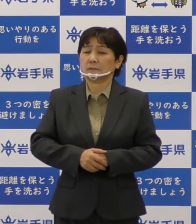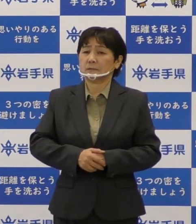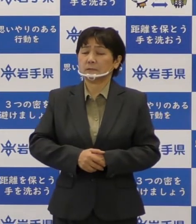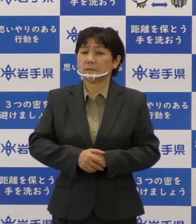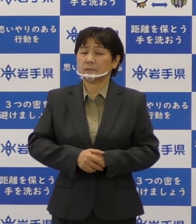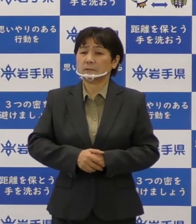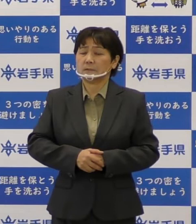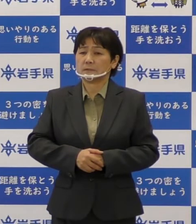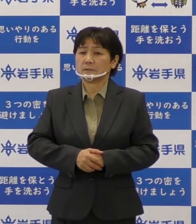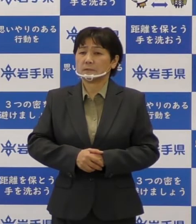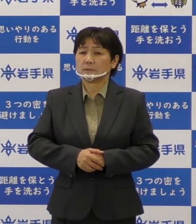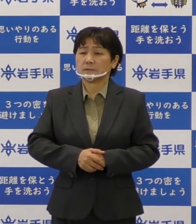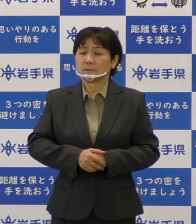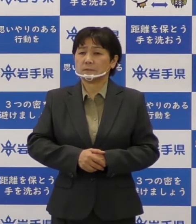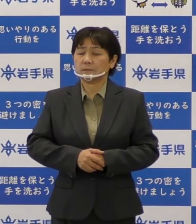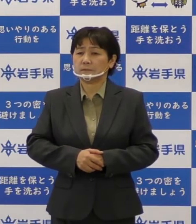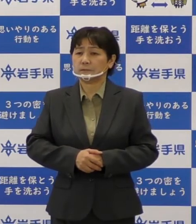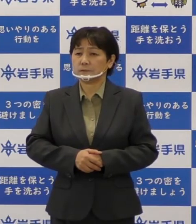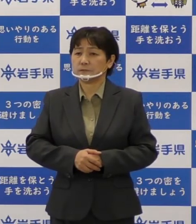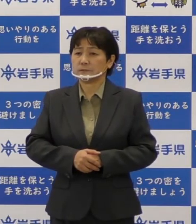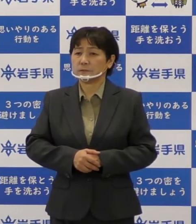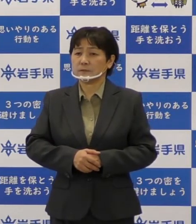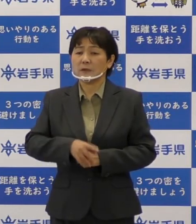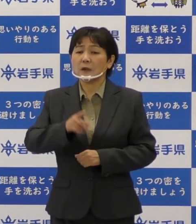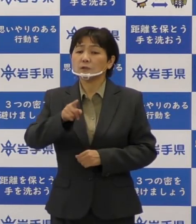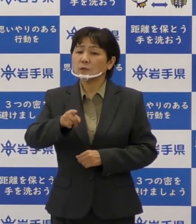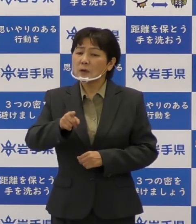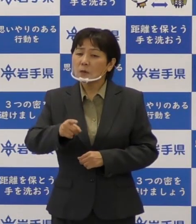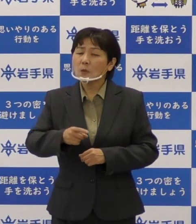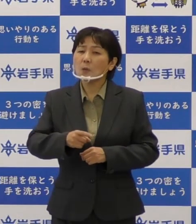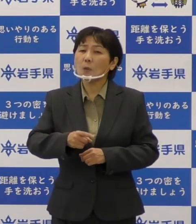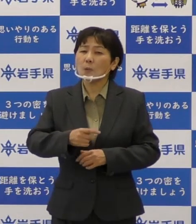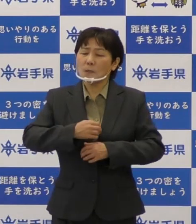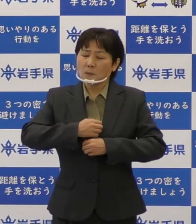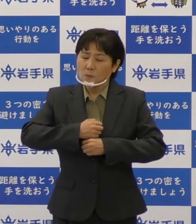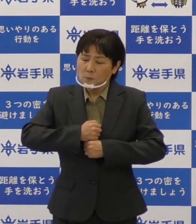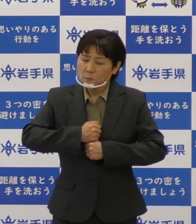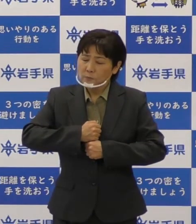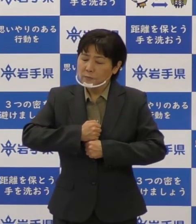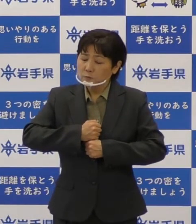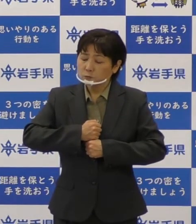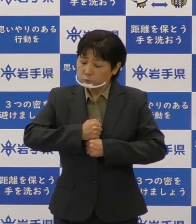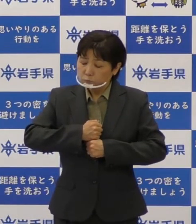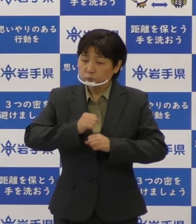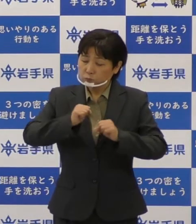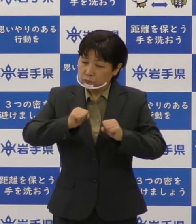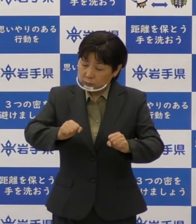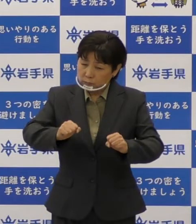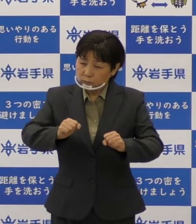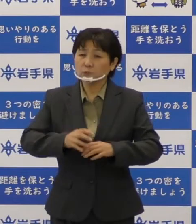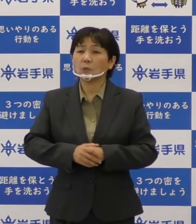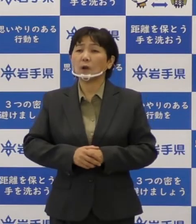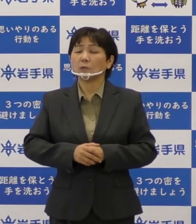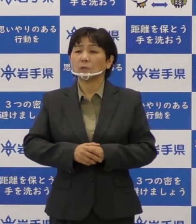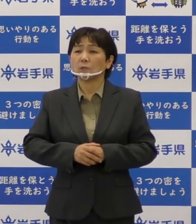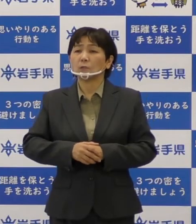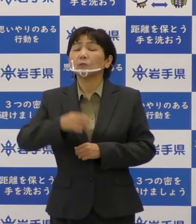県もそういうふうにしてくださいということは、全ての岩手県民と言っていることで、それは県職員